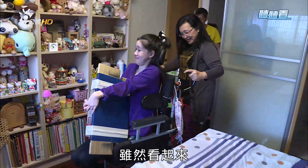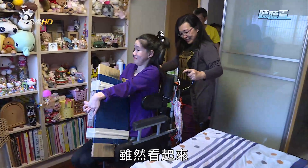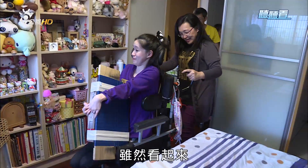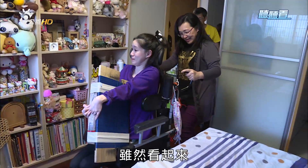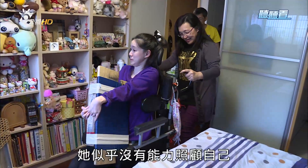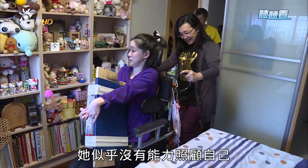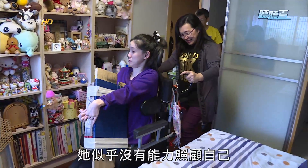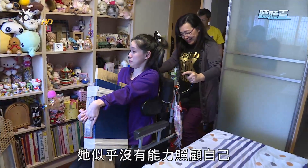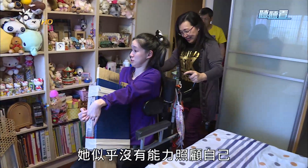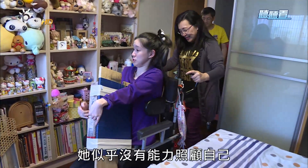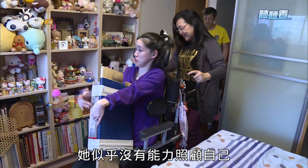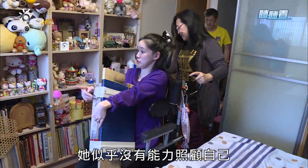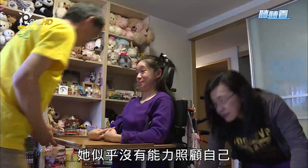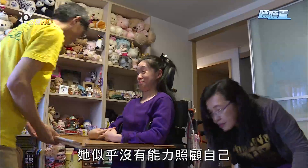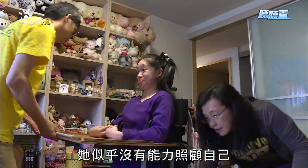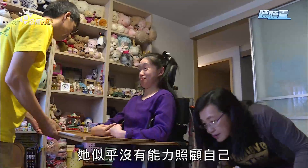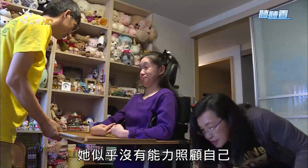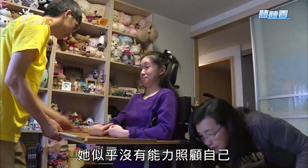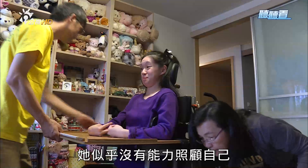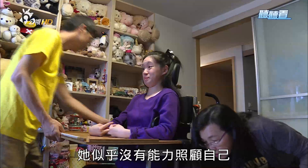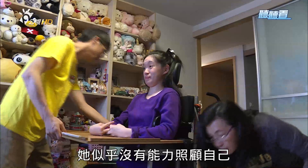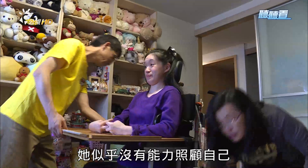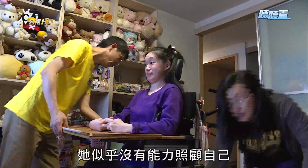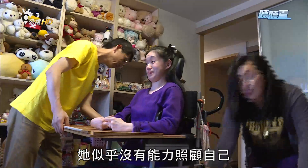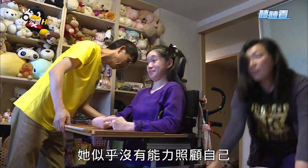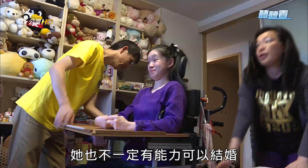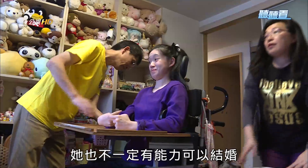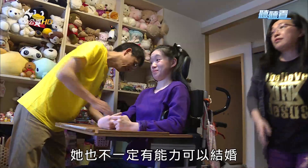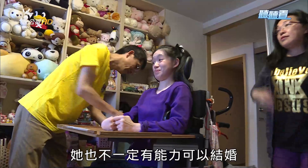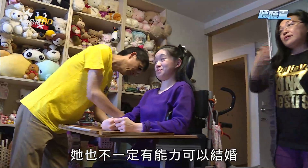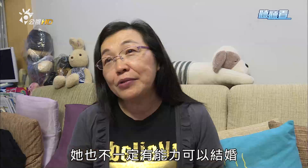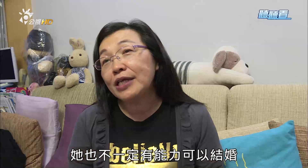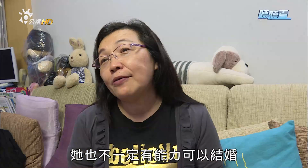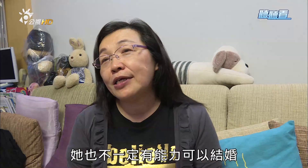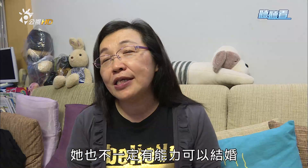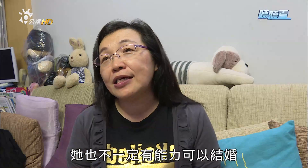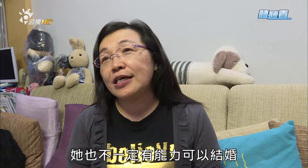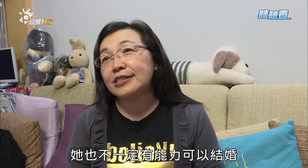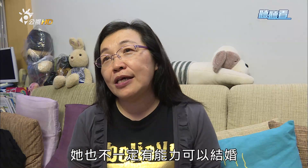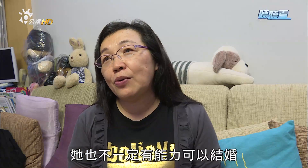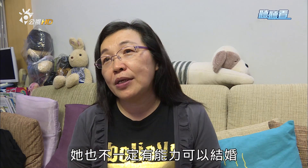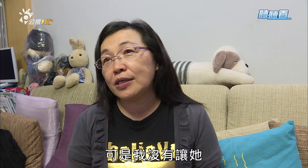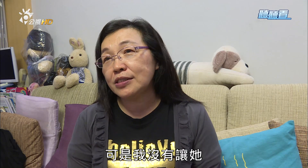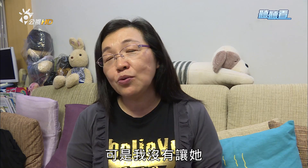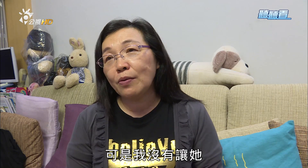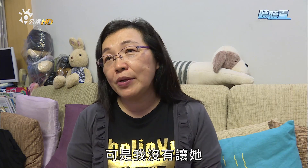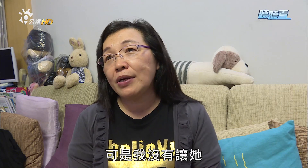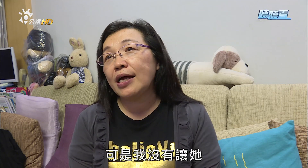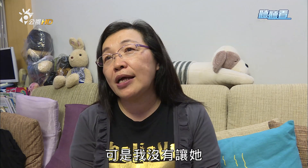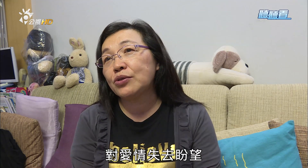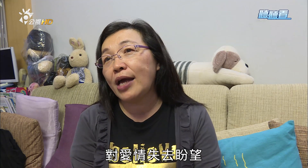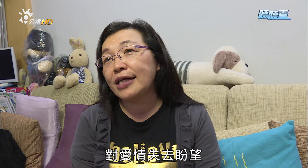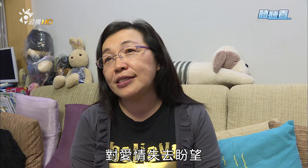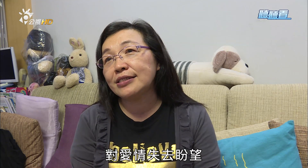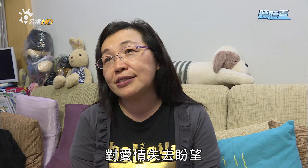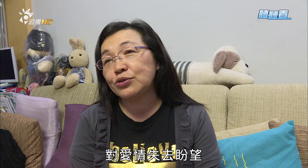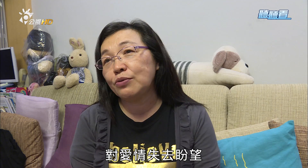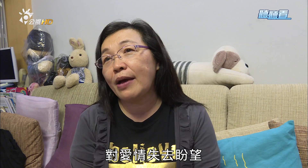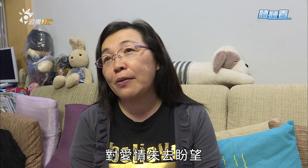然看起来他似乎没有能力照顾自己，他也不一定有能力可以结婚，可是我没有让他对爱情失去盼